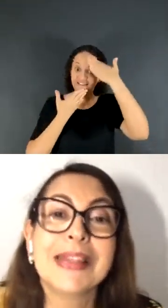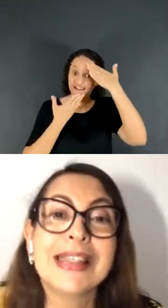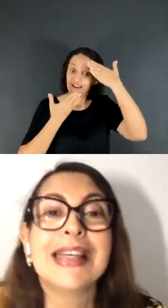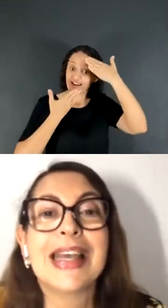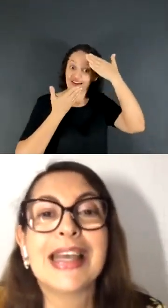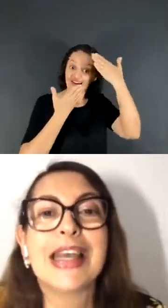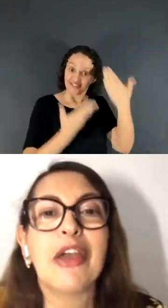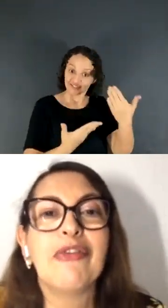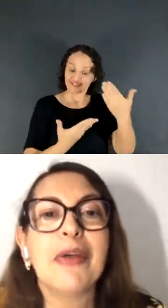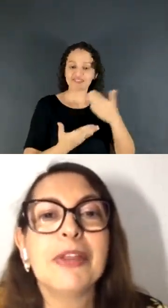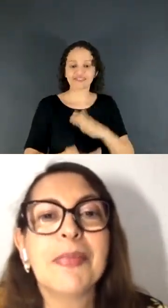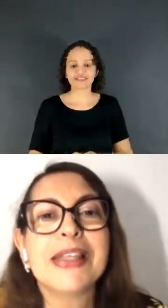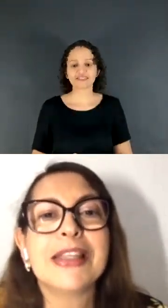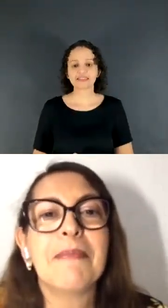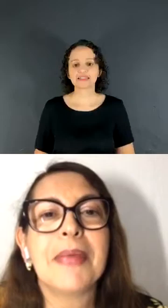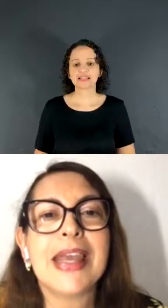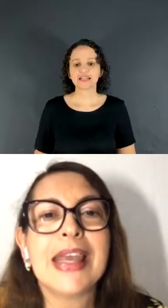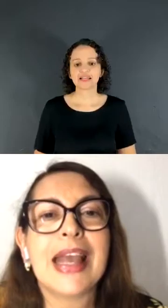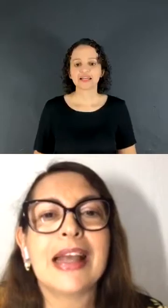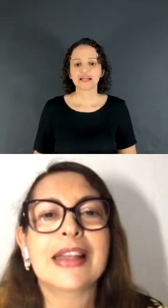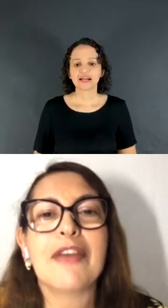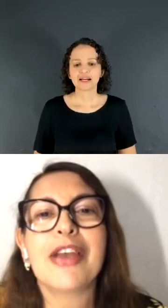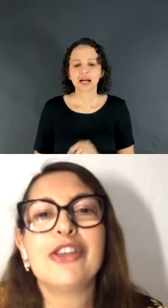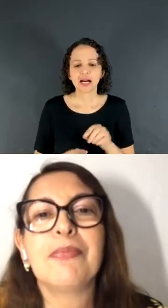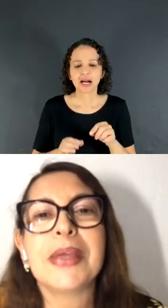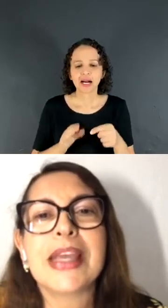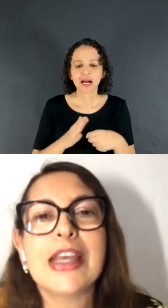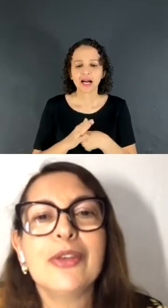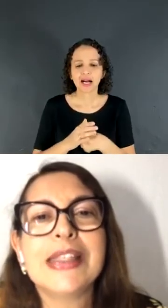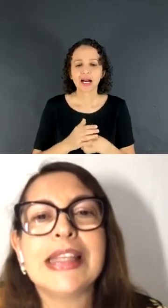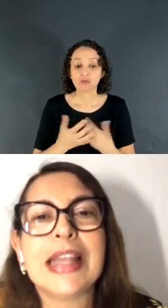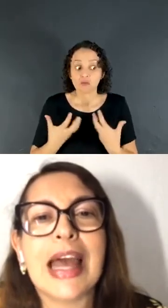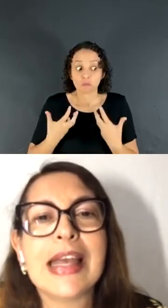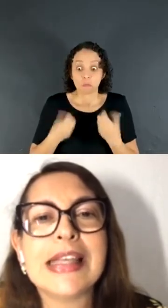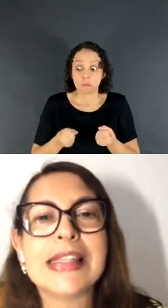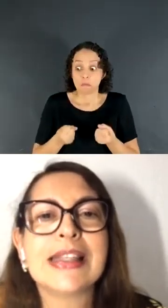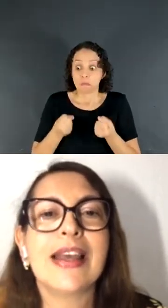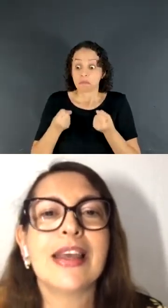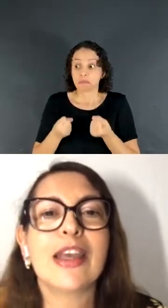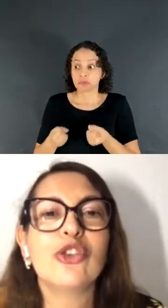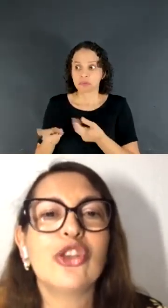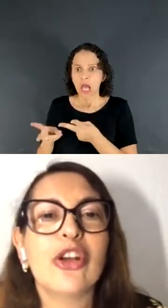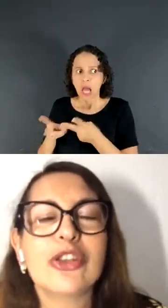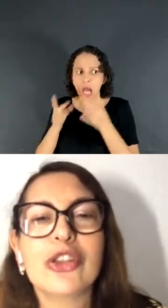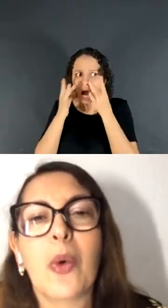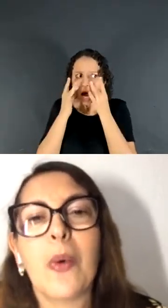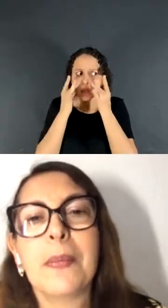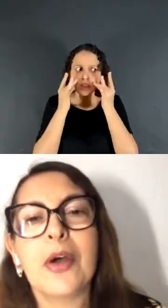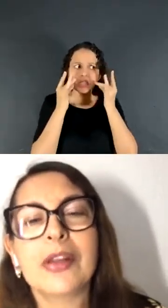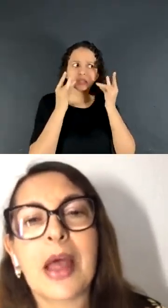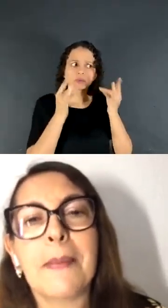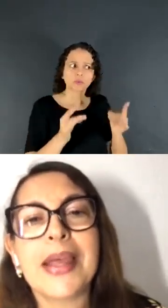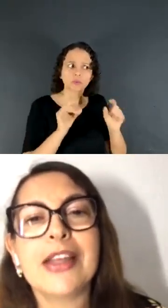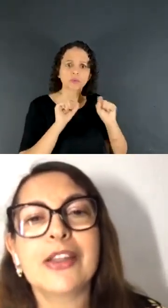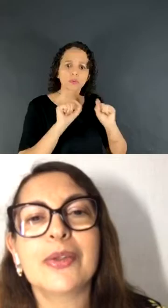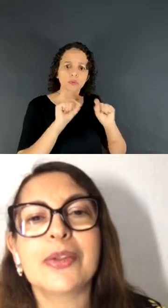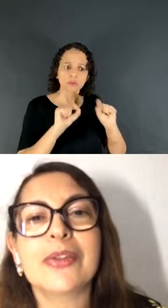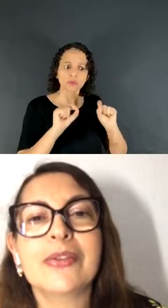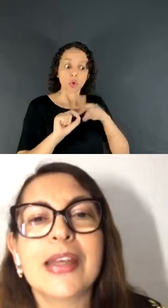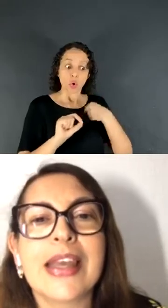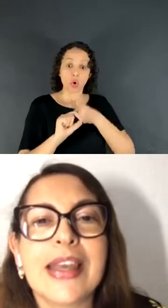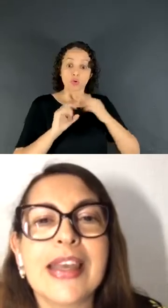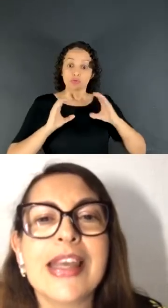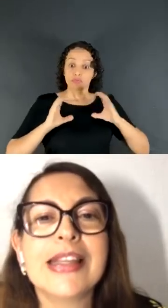aí. Vamos perceber, através de pequenos sinais, que os nossos